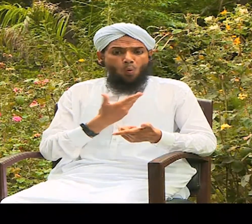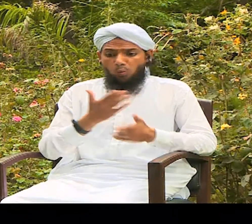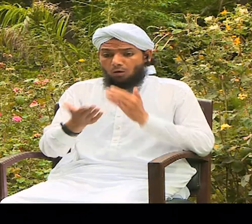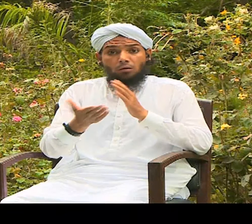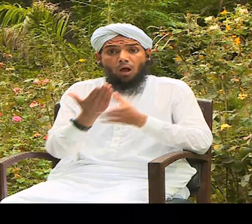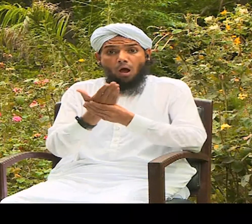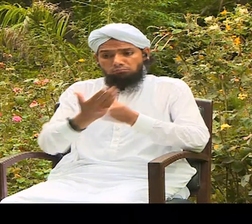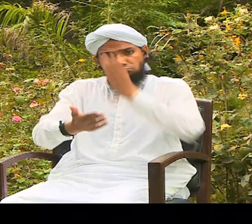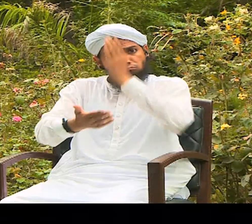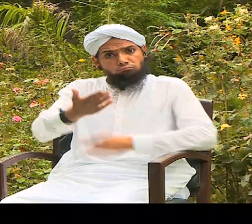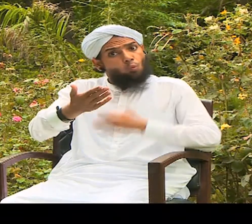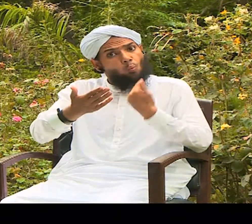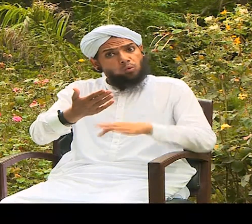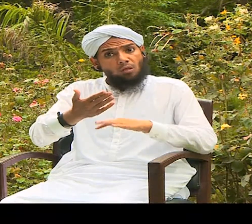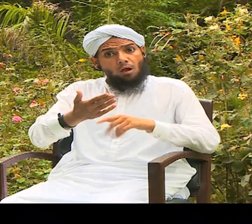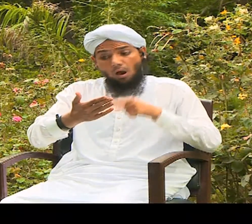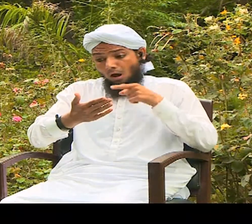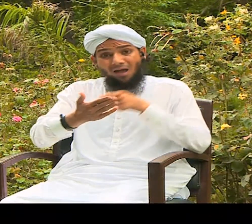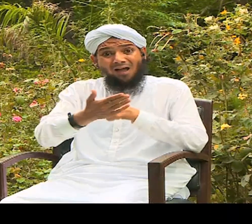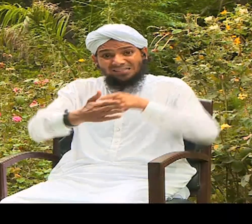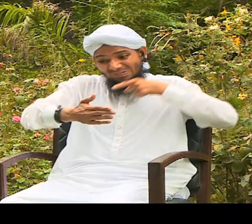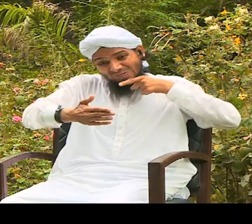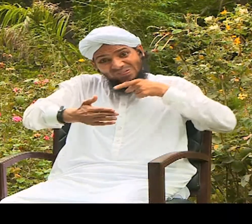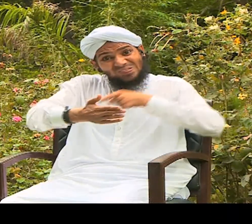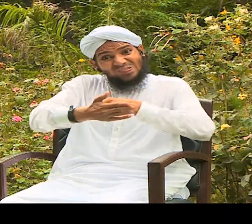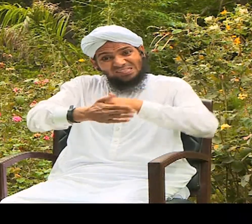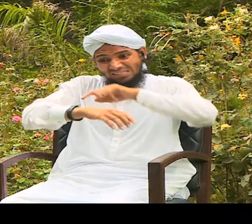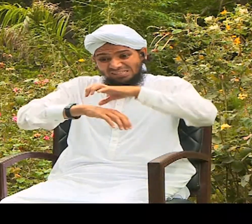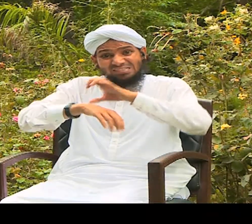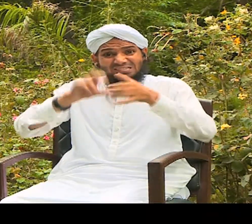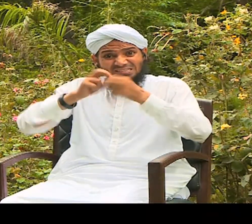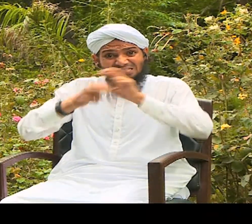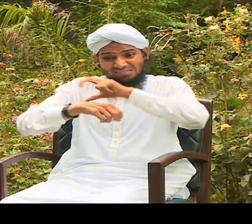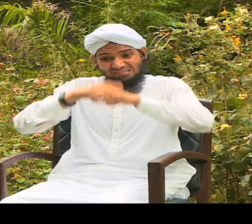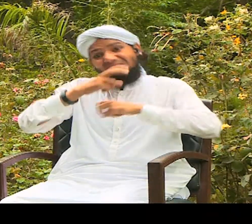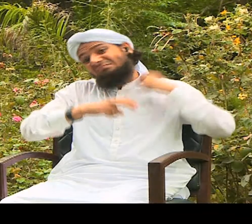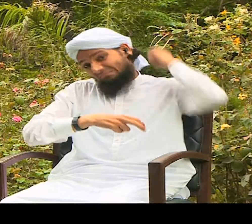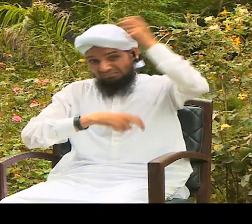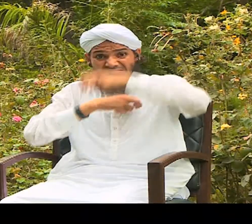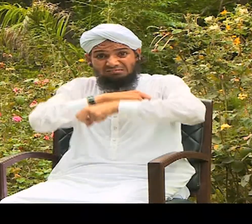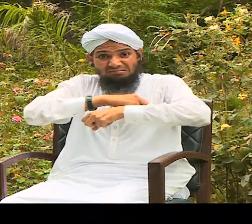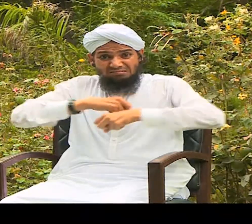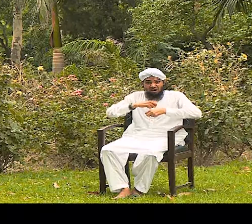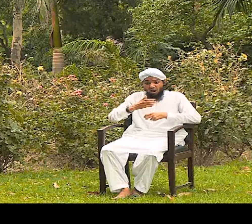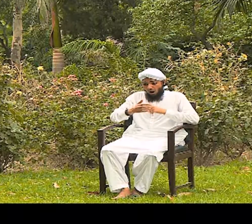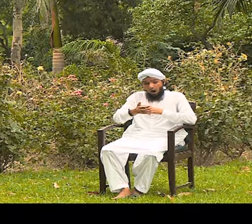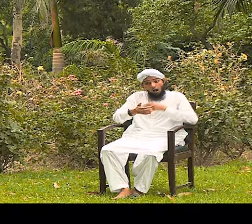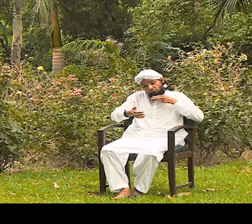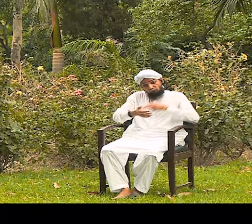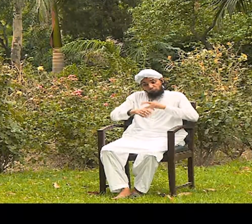کہ اس کا سیدھا ہاتھ کٹا ہوا تھا اور اس ہاتھ کی ہڈی میں سوراخ کر کے زنجیر ڈال دی گئی تھی۔ ابن ہرون نے اپنے کٹے